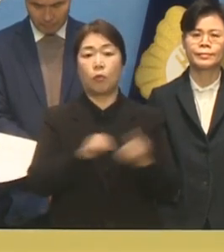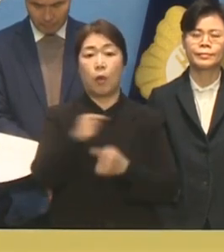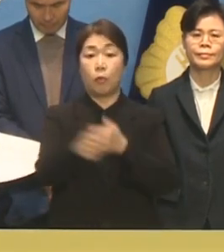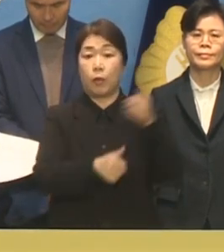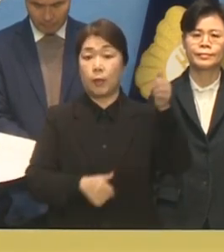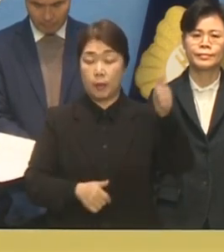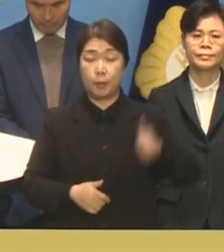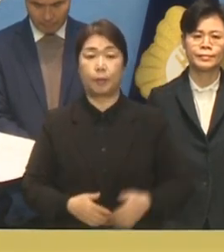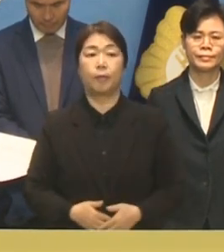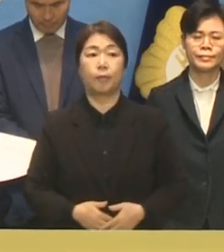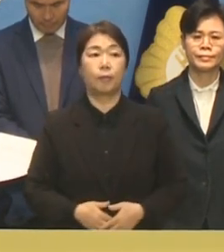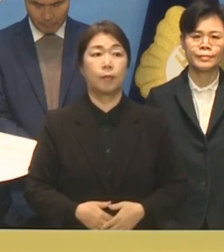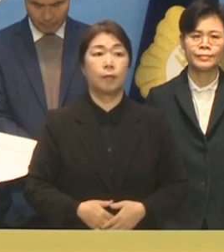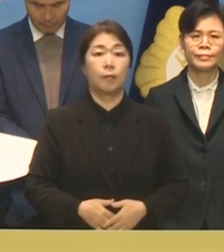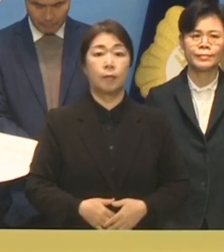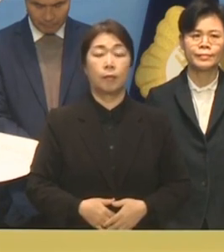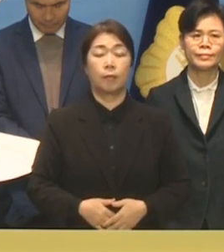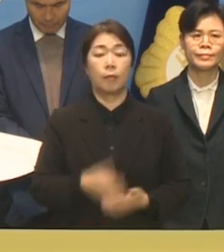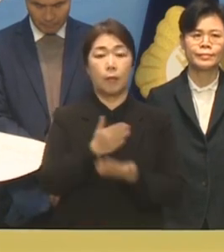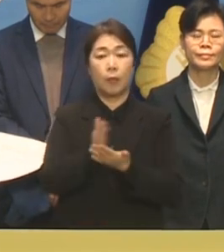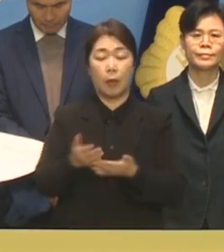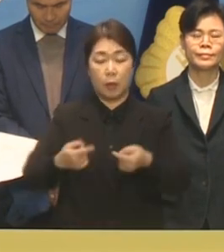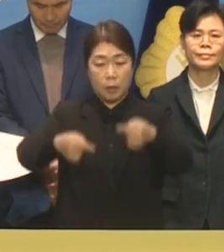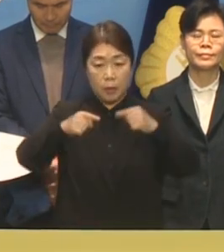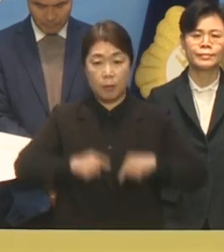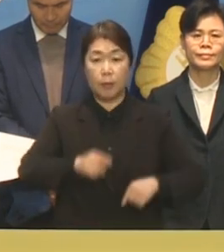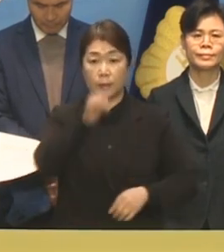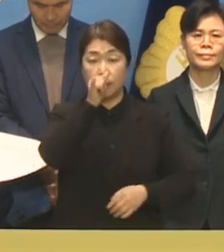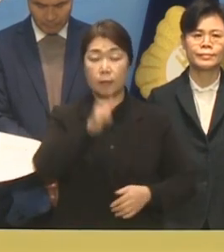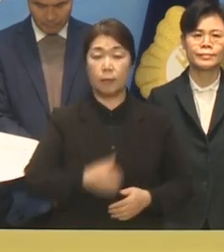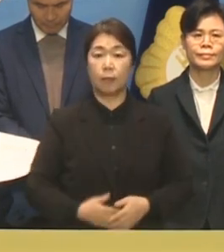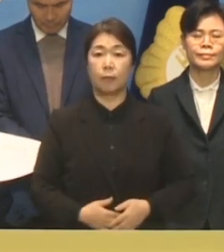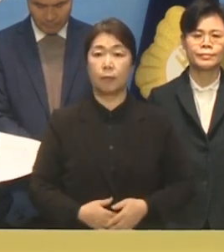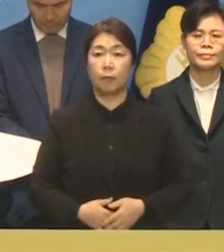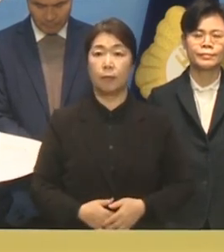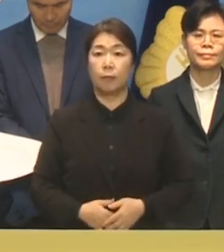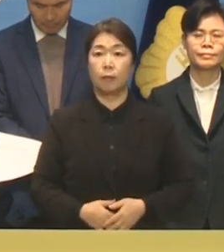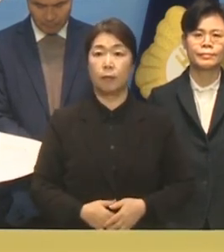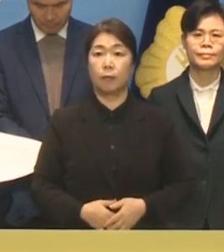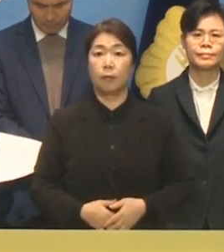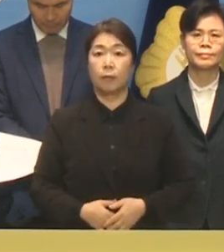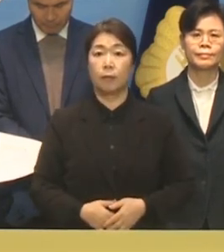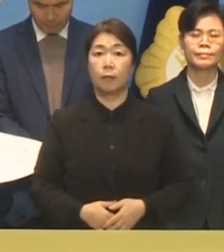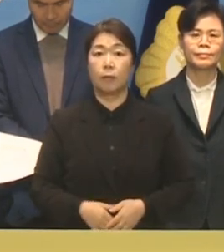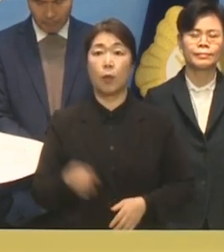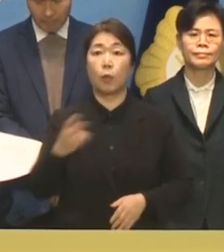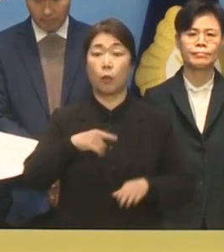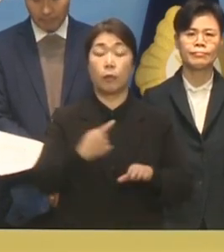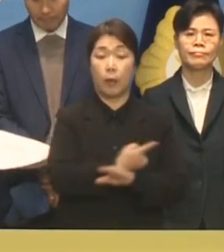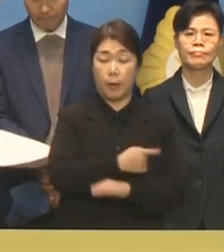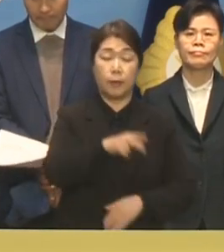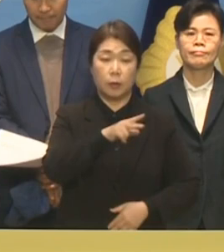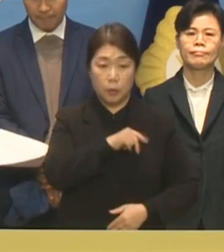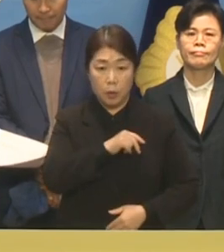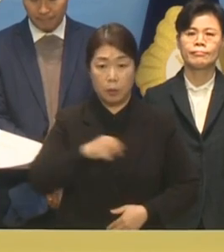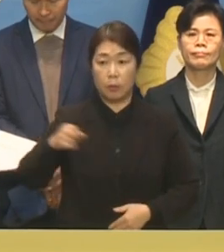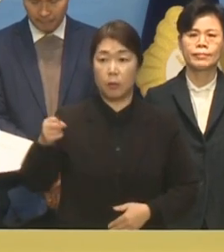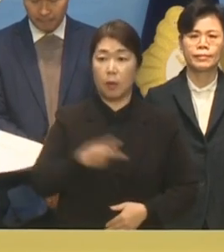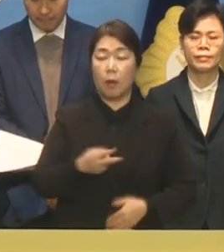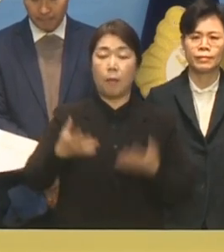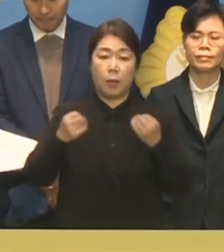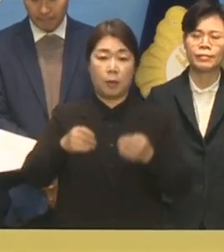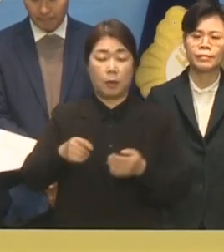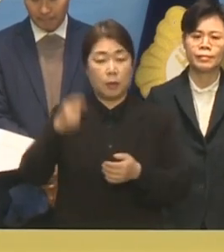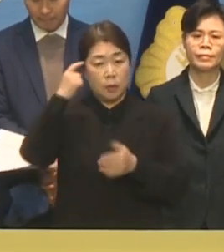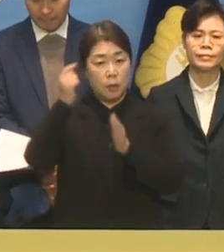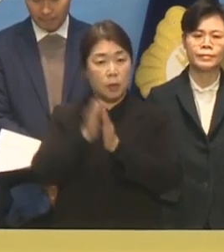공동운영위원장님 이렇게 참석을 하셨습니다. 회의 기타 또 의원님들께서 많이